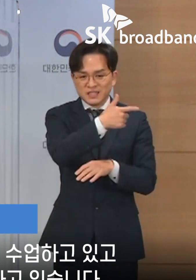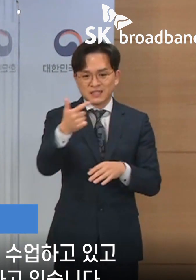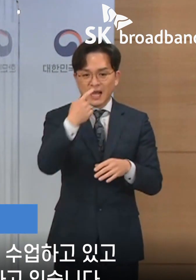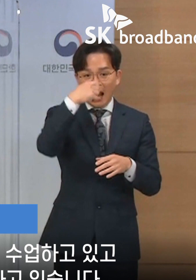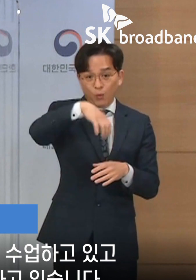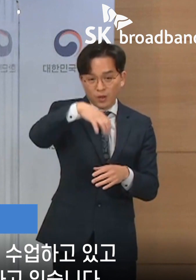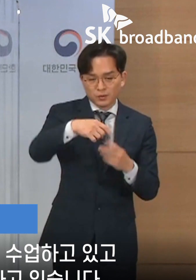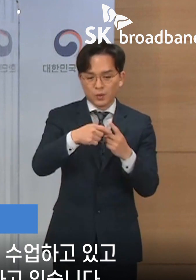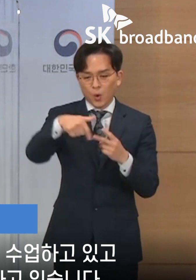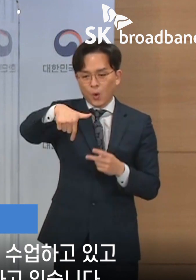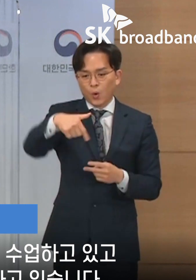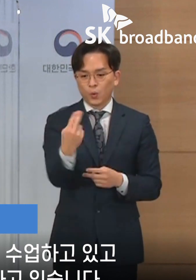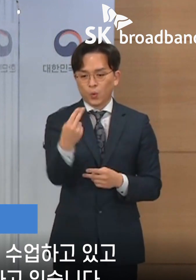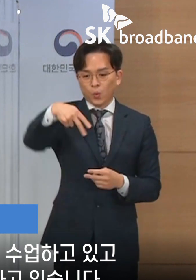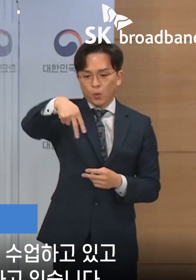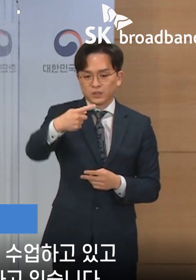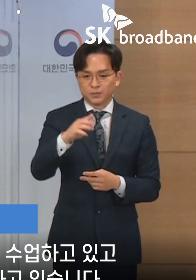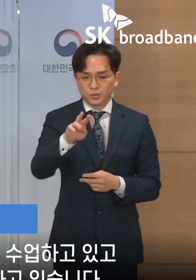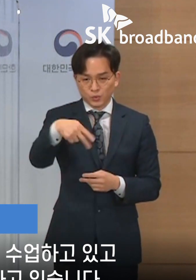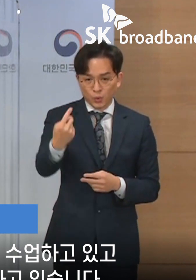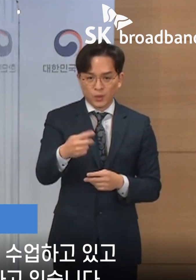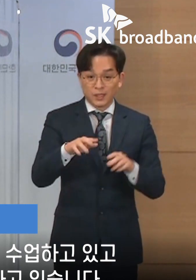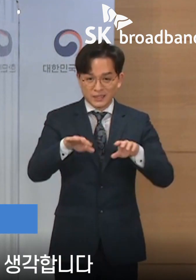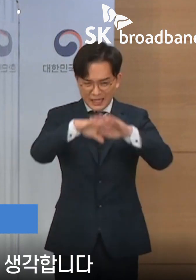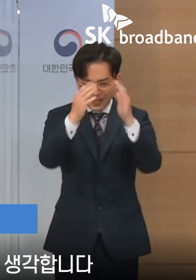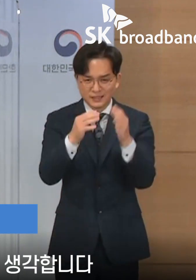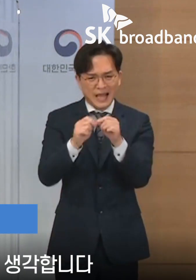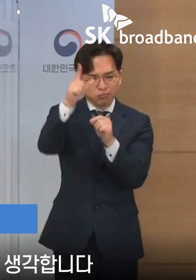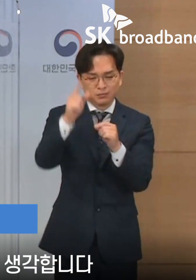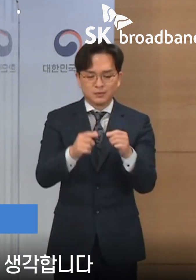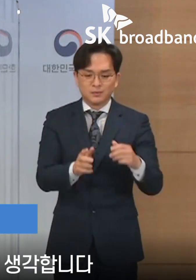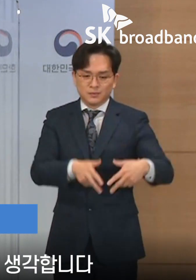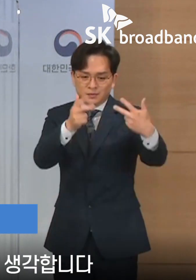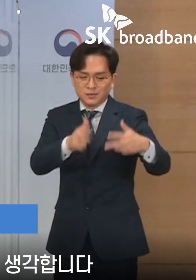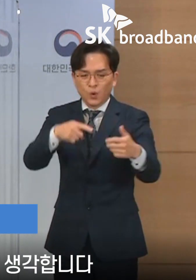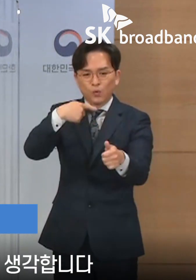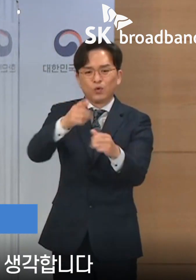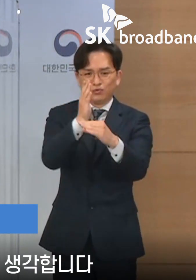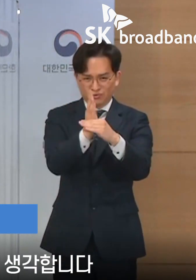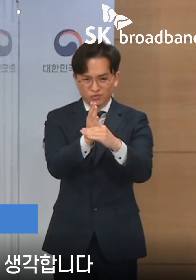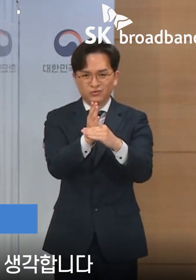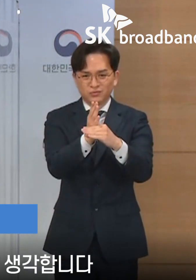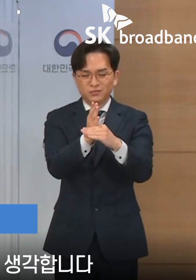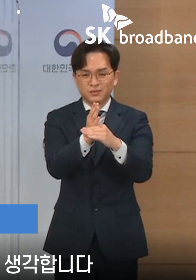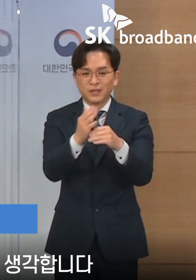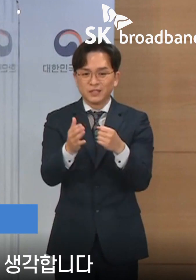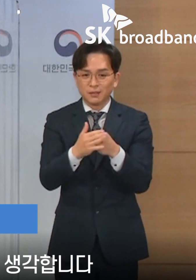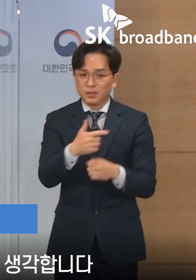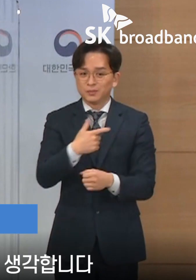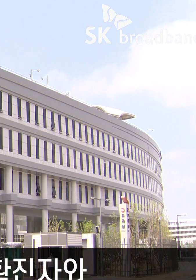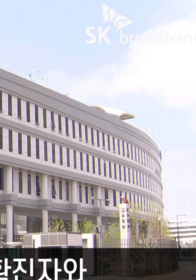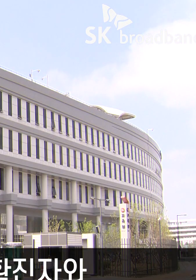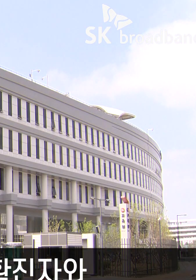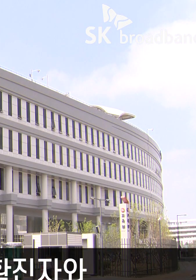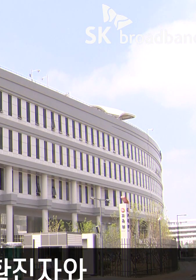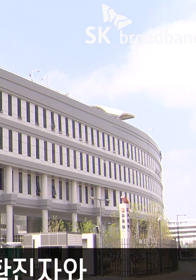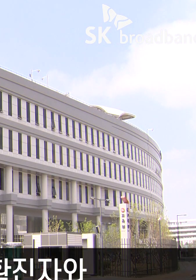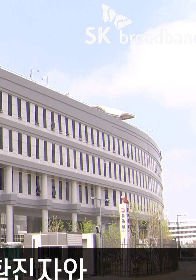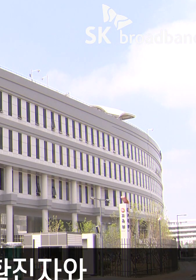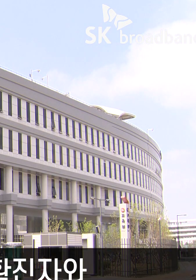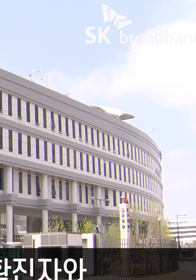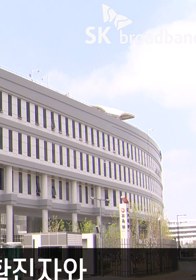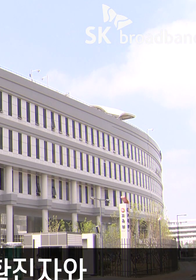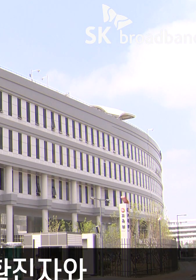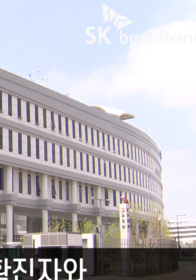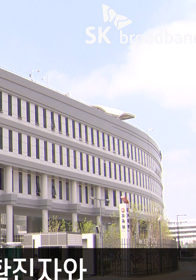학원에서 자발적으로 참여하고 계십니다. 더 많은 동참이 있을 것으로 생각합니다.